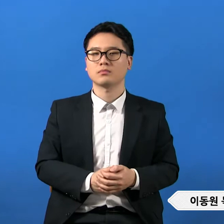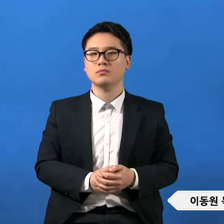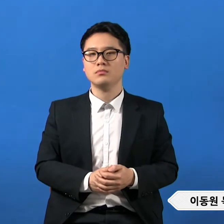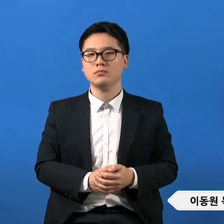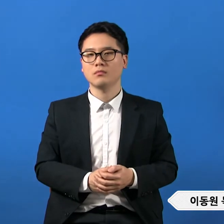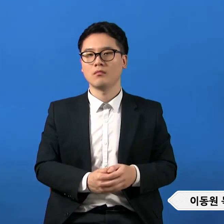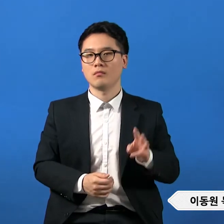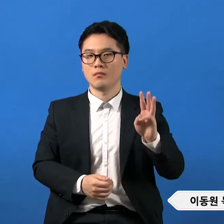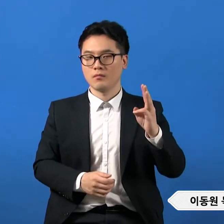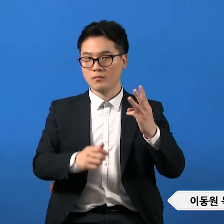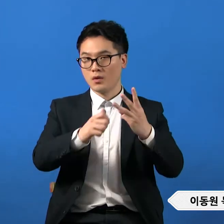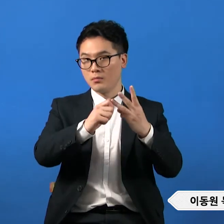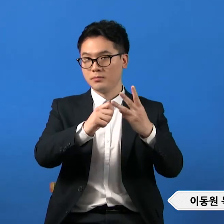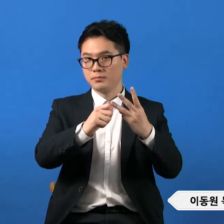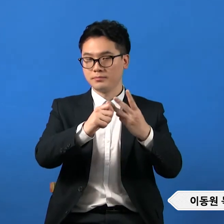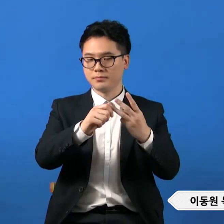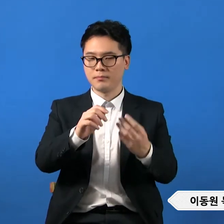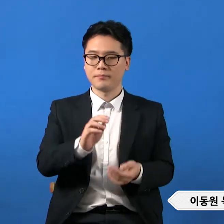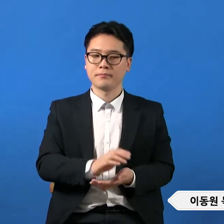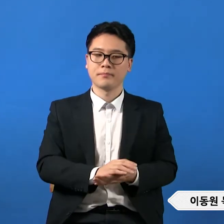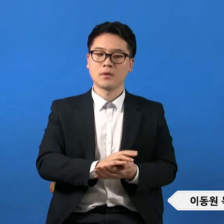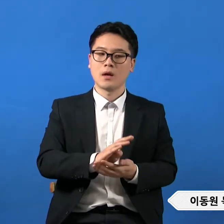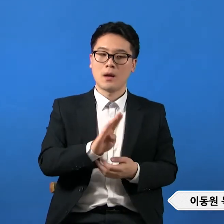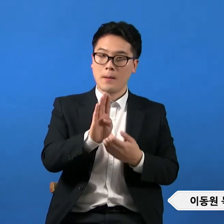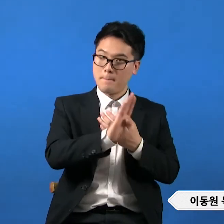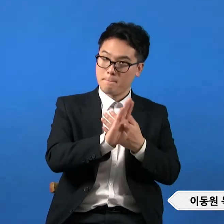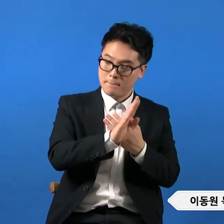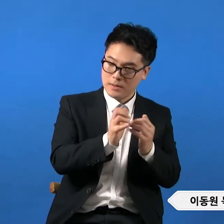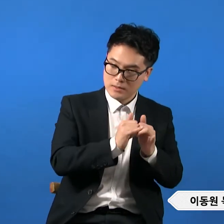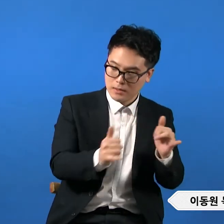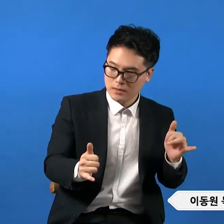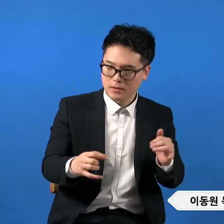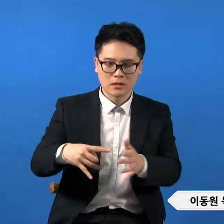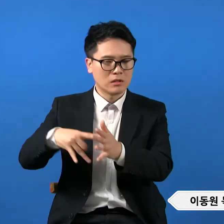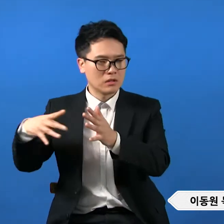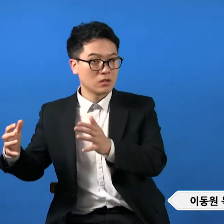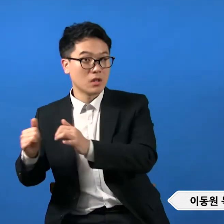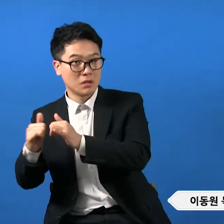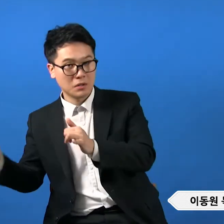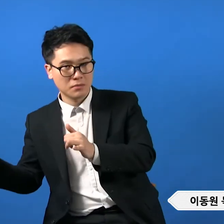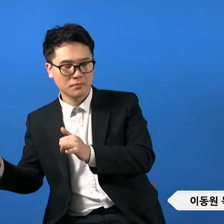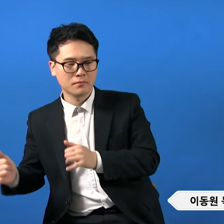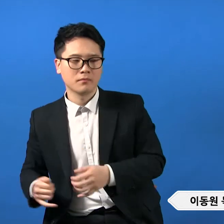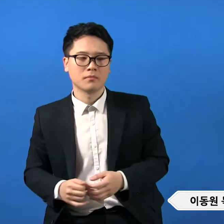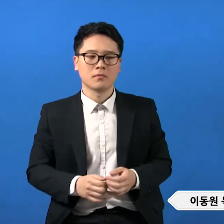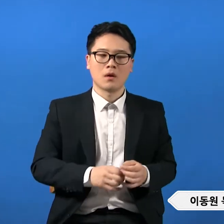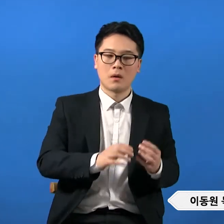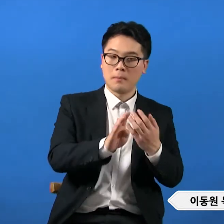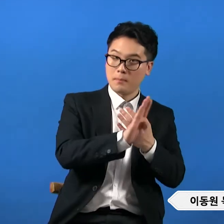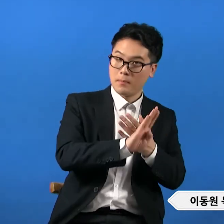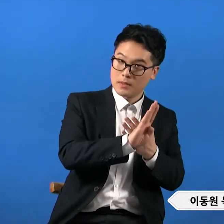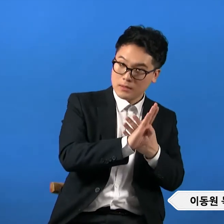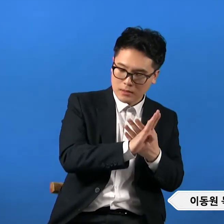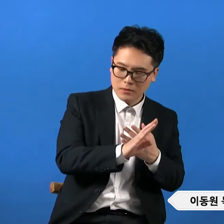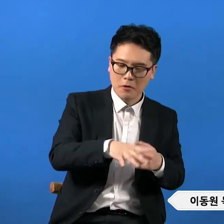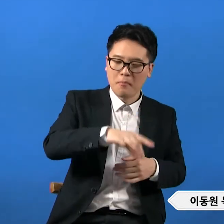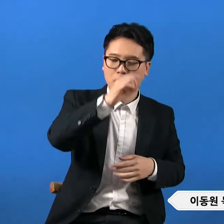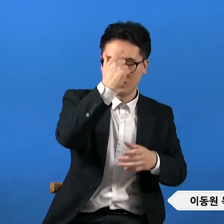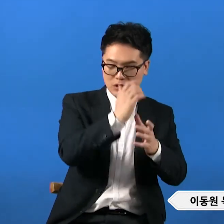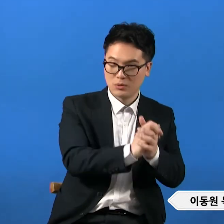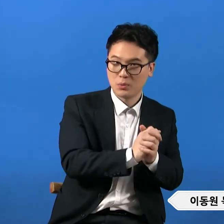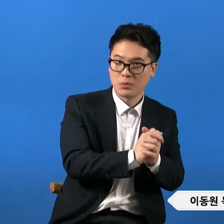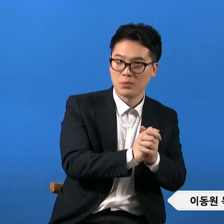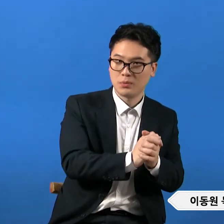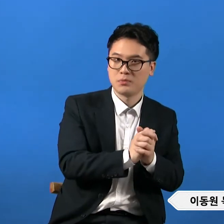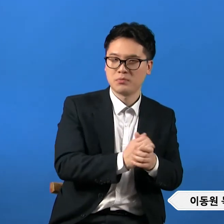바리새인과 세리 두 사람이 어느 날 성전에 들어가서 기도를 시작합니다. 바리새인이 먼저 기도합니다. 자기